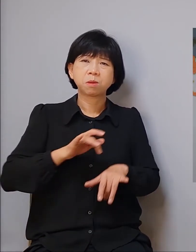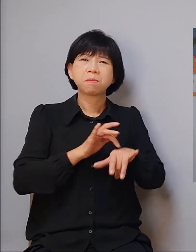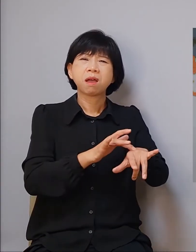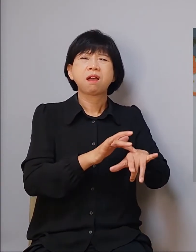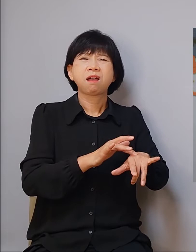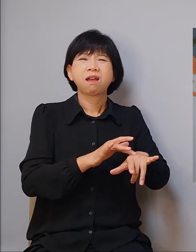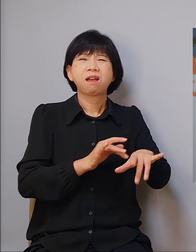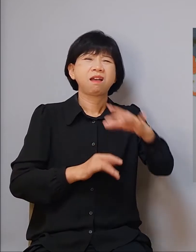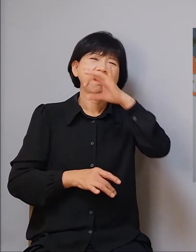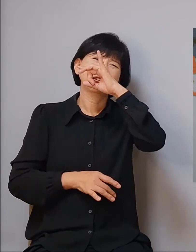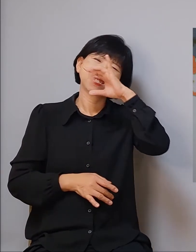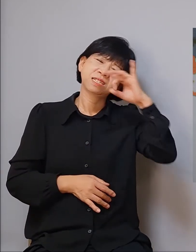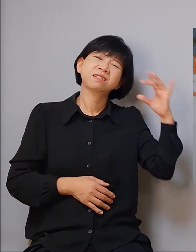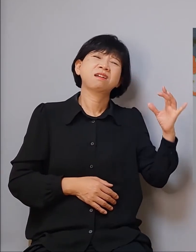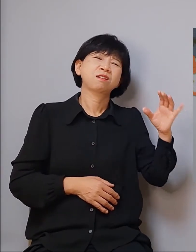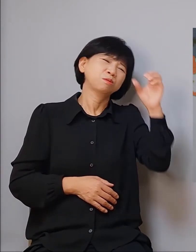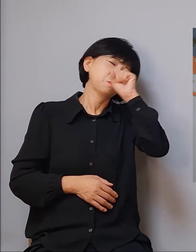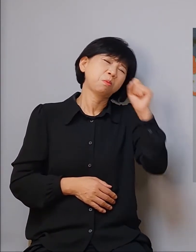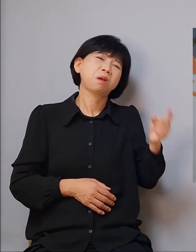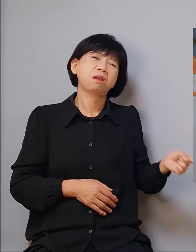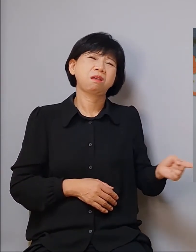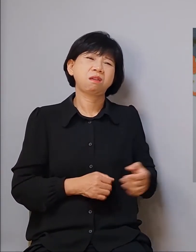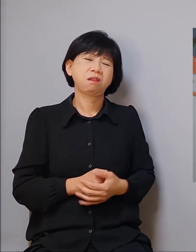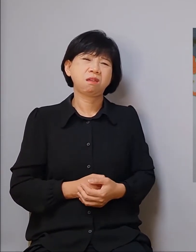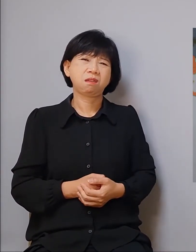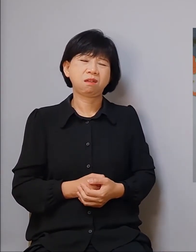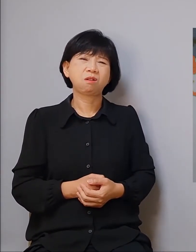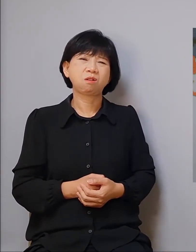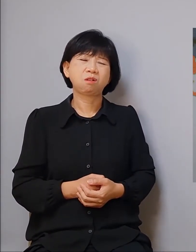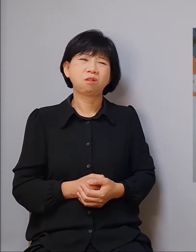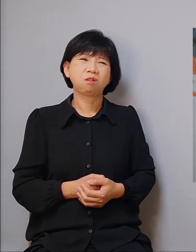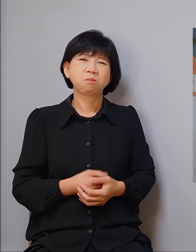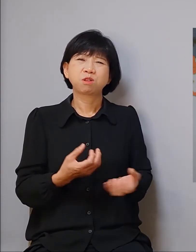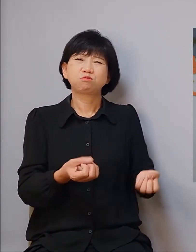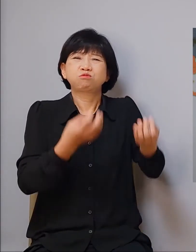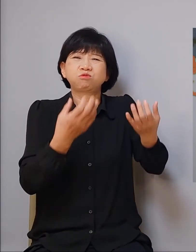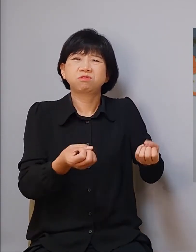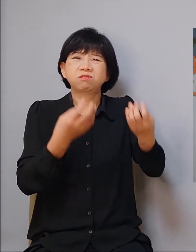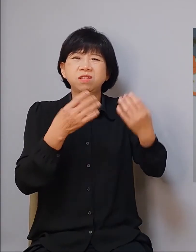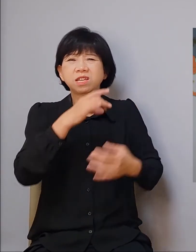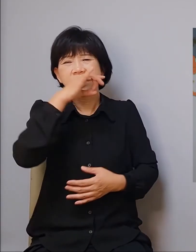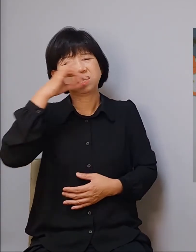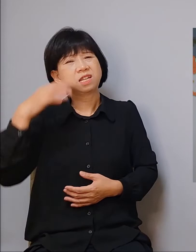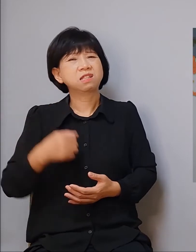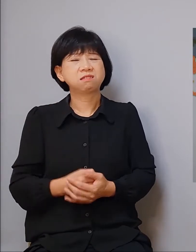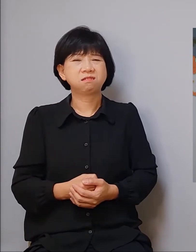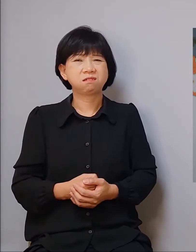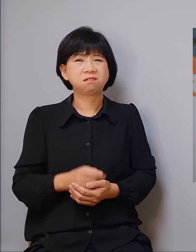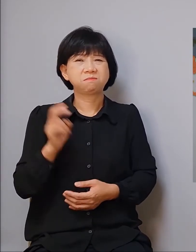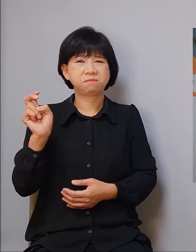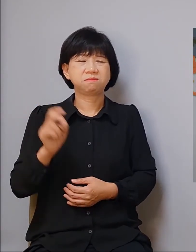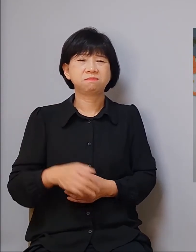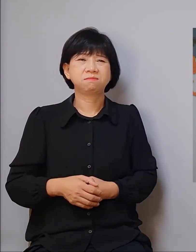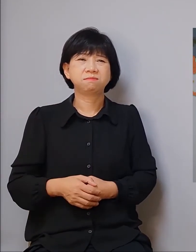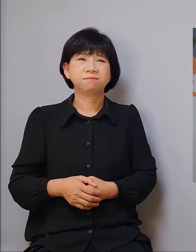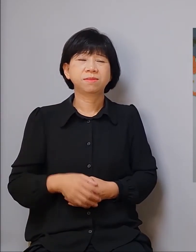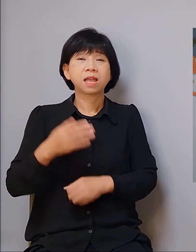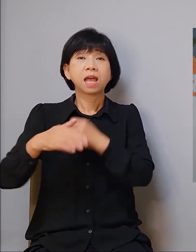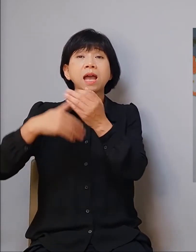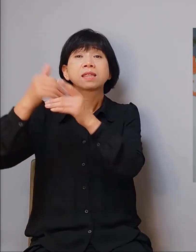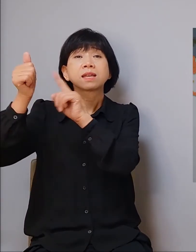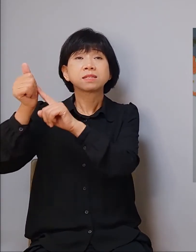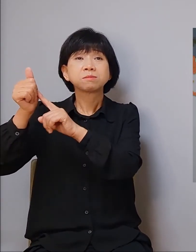사단 마귀가 좋아해요. 얼마나 축제를 벌이겠습니까? 기억하세요. 하나님은 여전히 늘